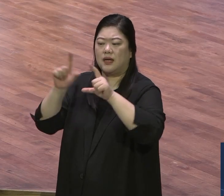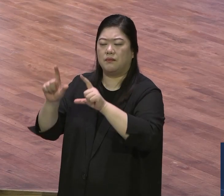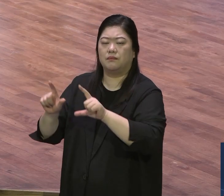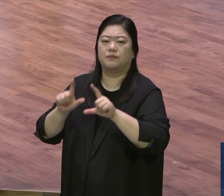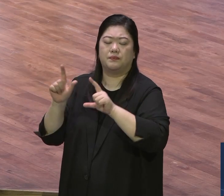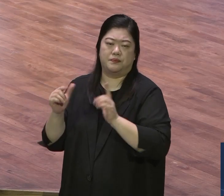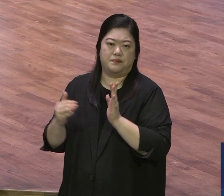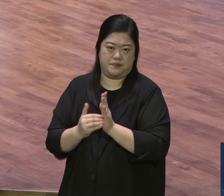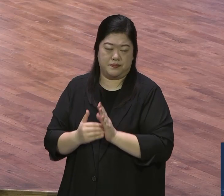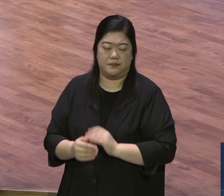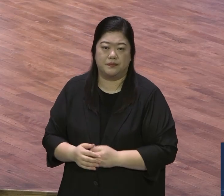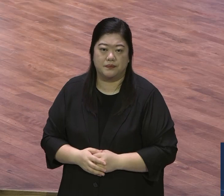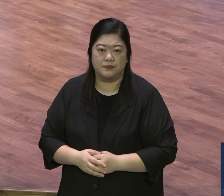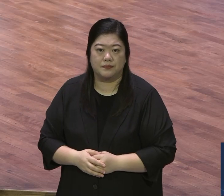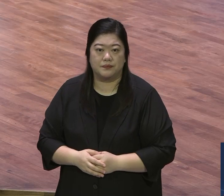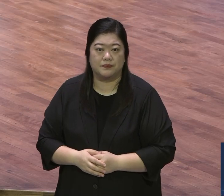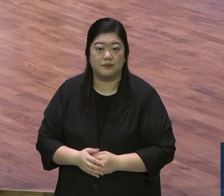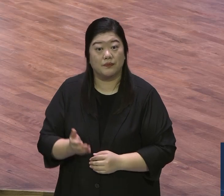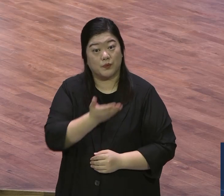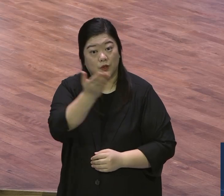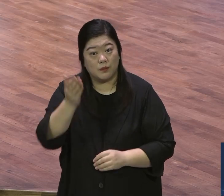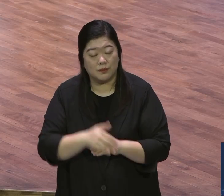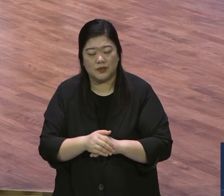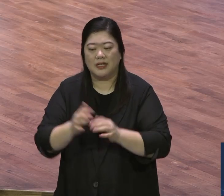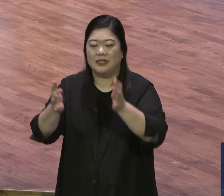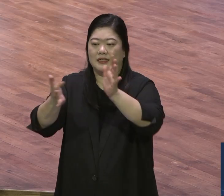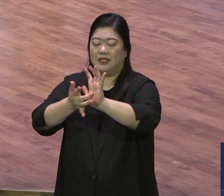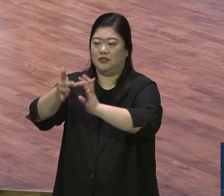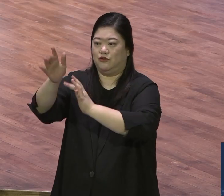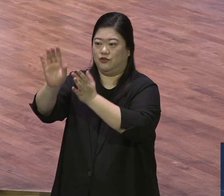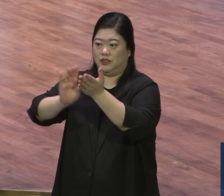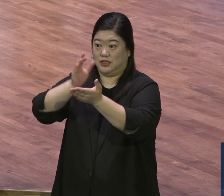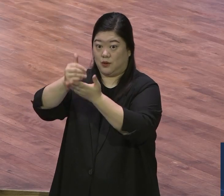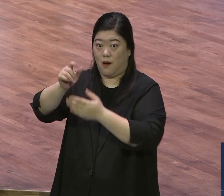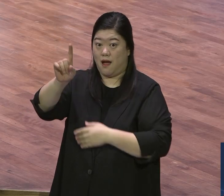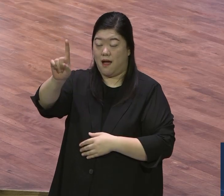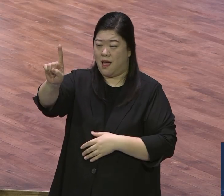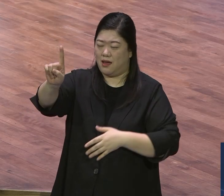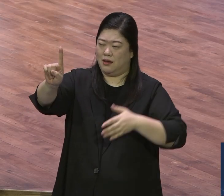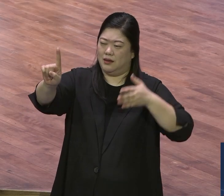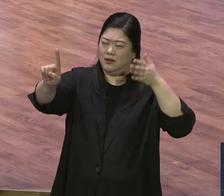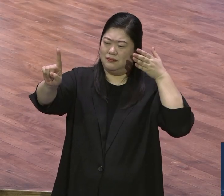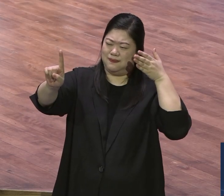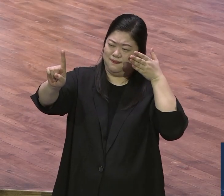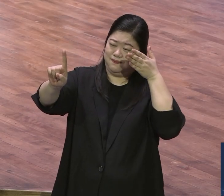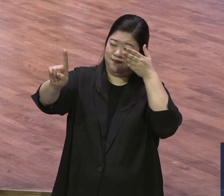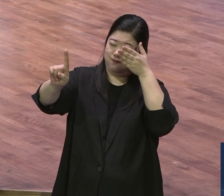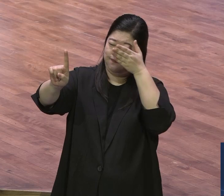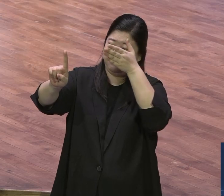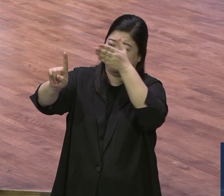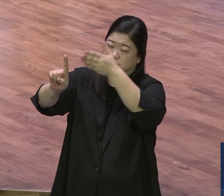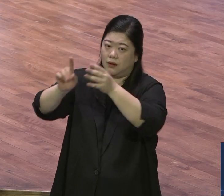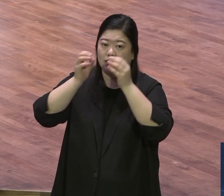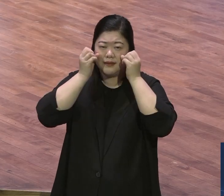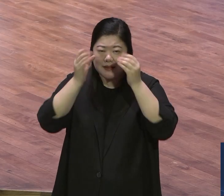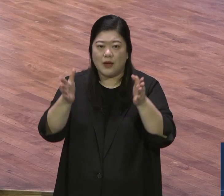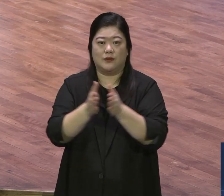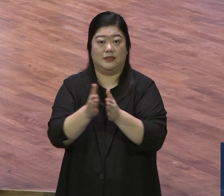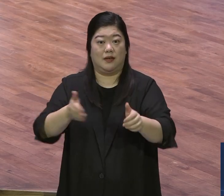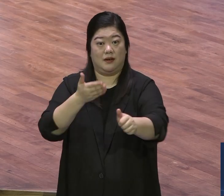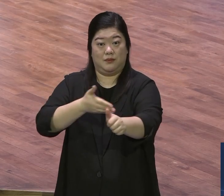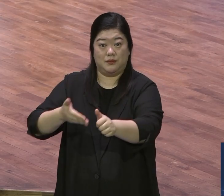예수 그리스도라는 인생의 새로운 표 때를 향해서 여러분 다 믿음에 도전하시기 바랍니다 예수